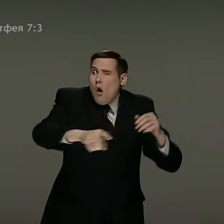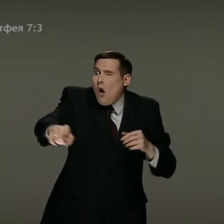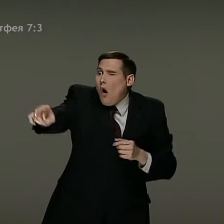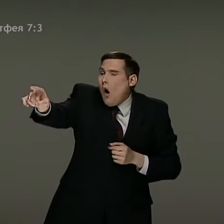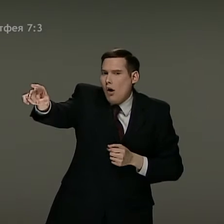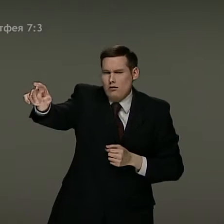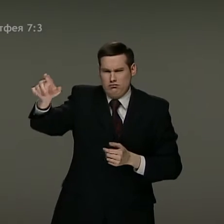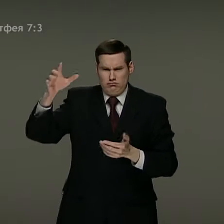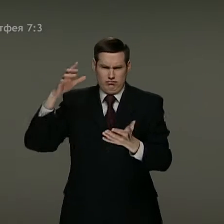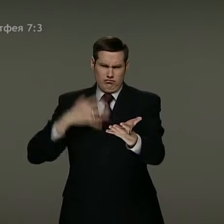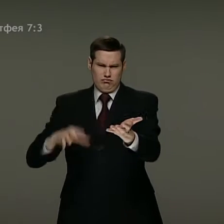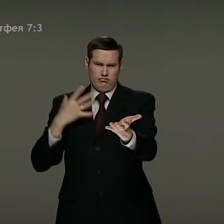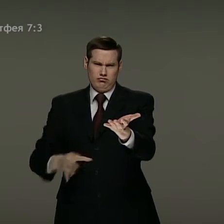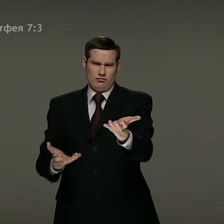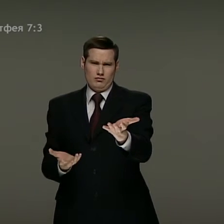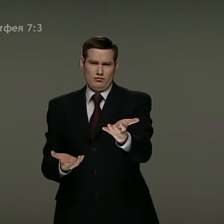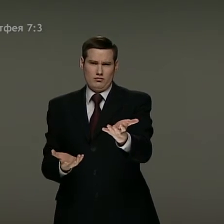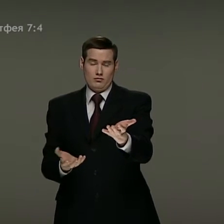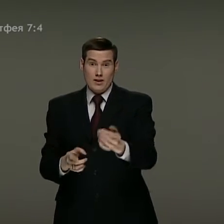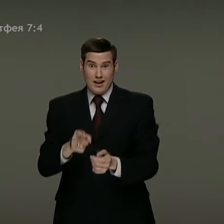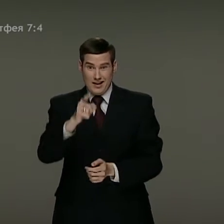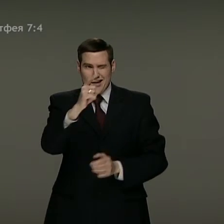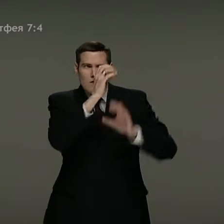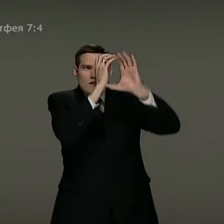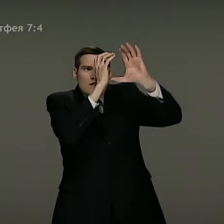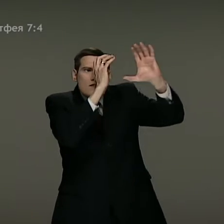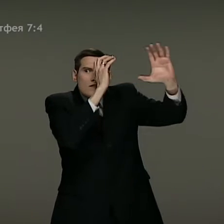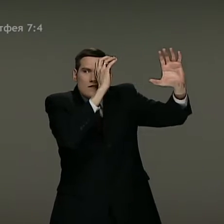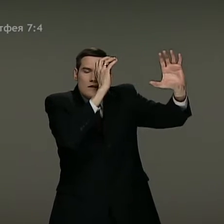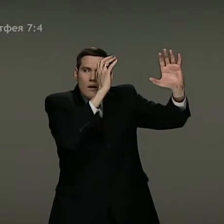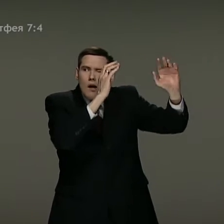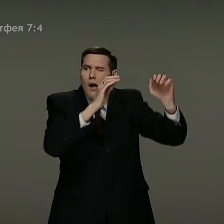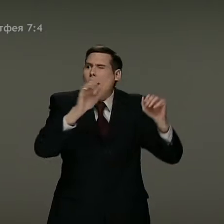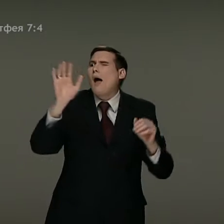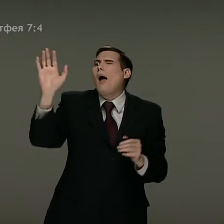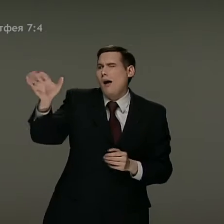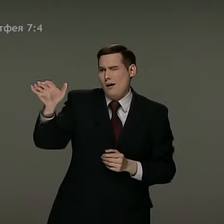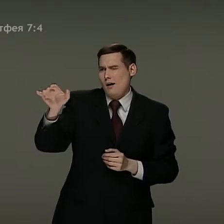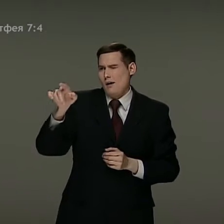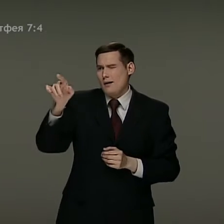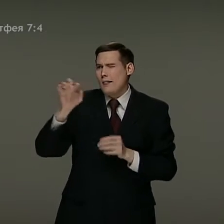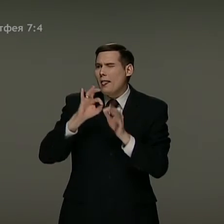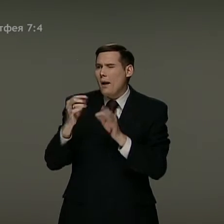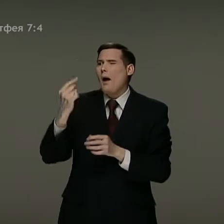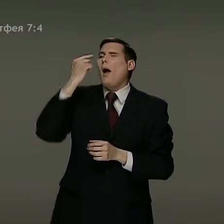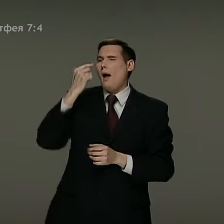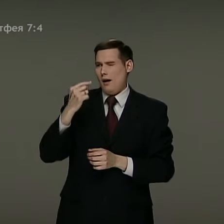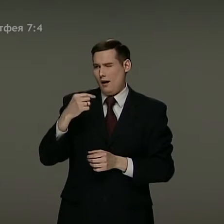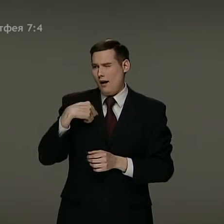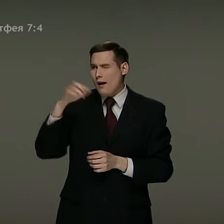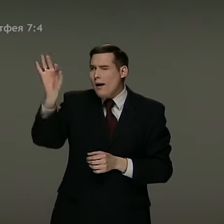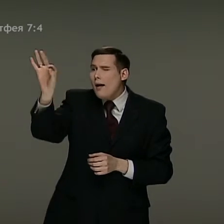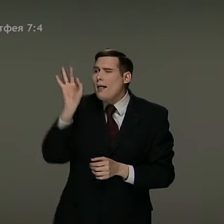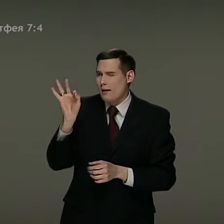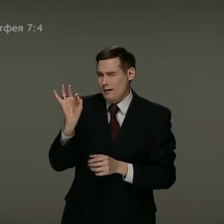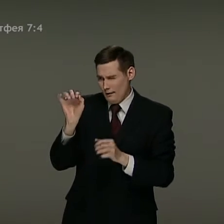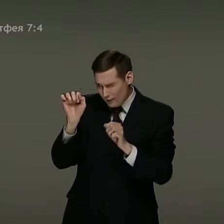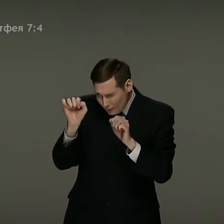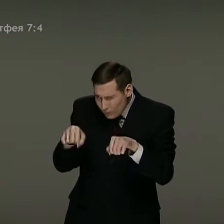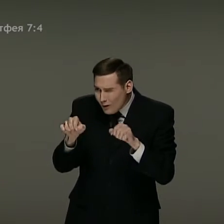приходите, я все прощу. Вы покайтесь, и ваши грехи отпущу.